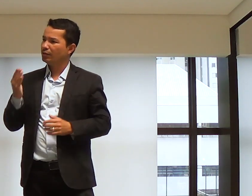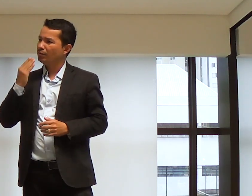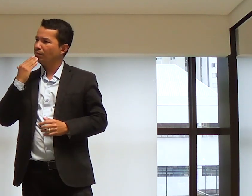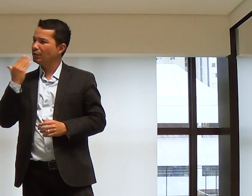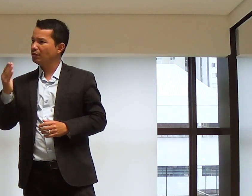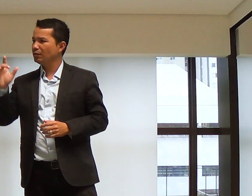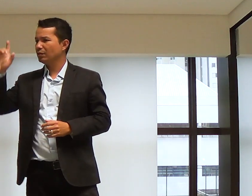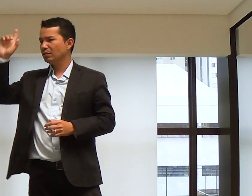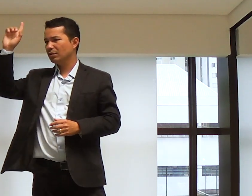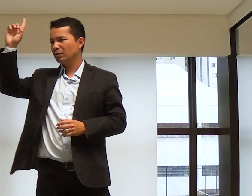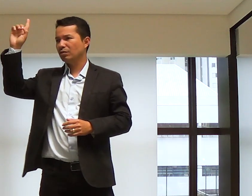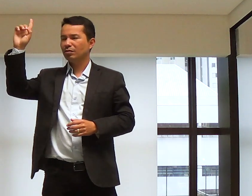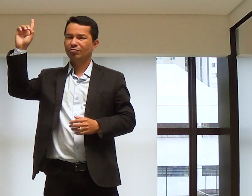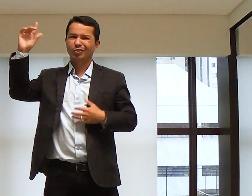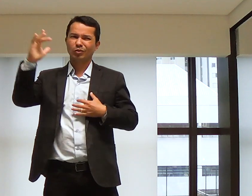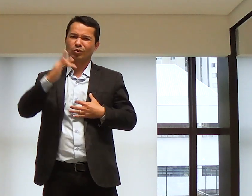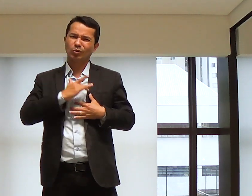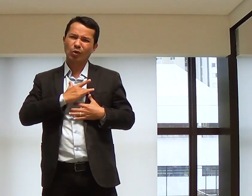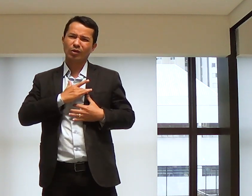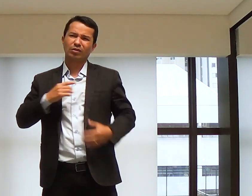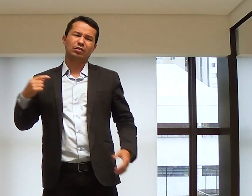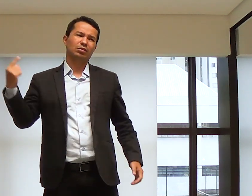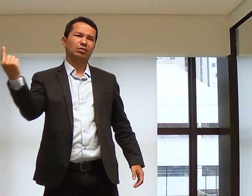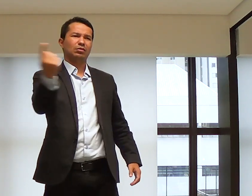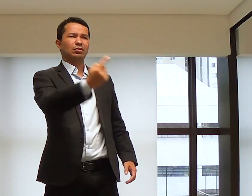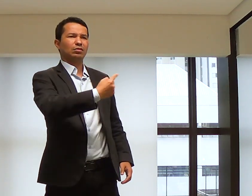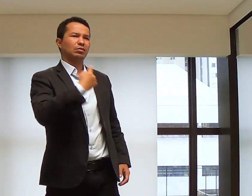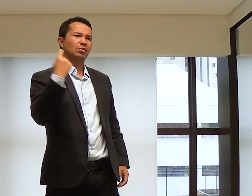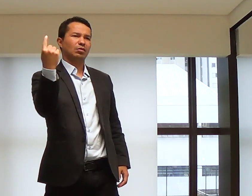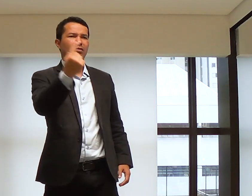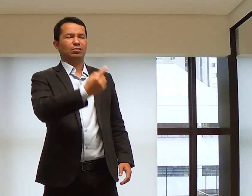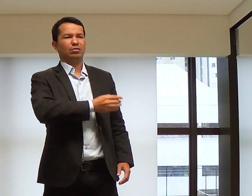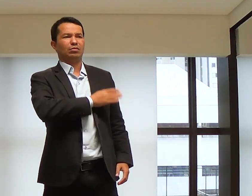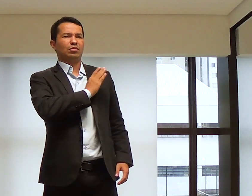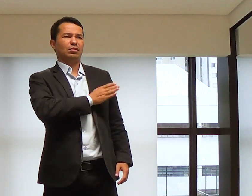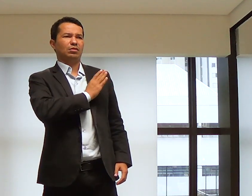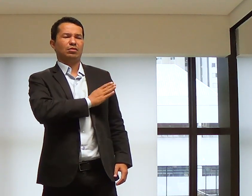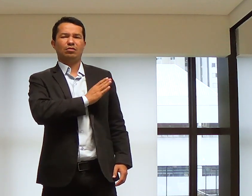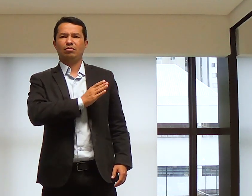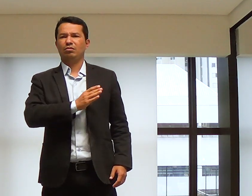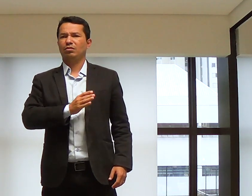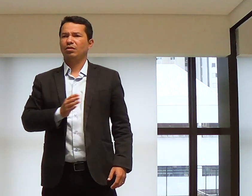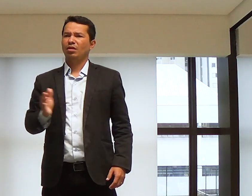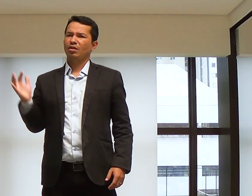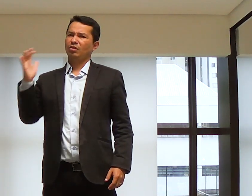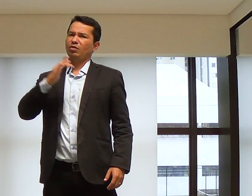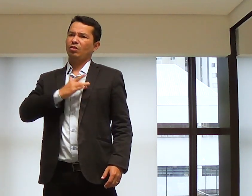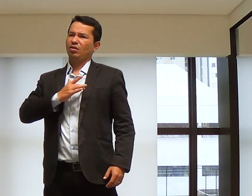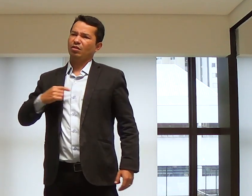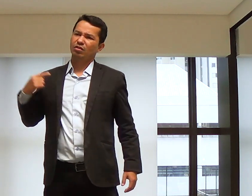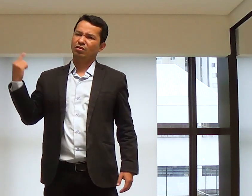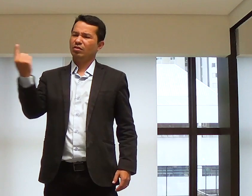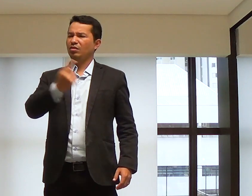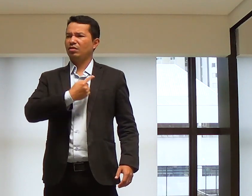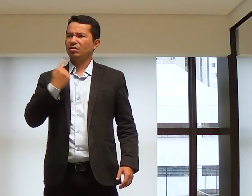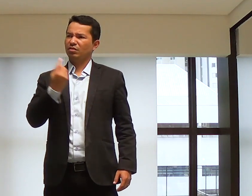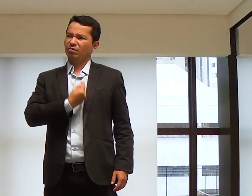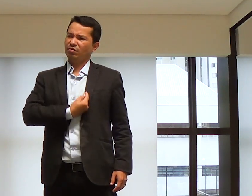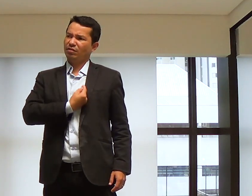de orar agora, pedindo a Deus, que nos toque, toque nossas vidas, que nosso coração, toque